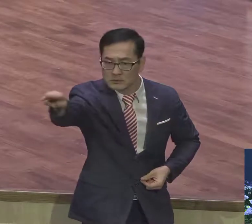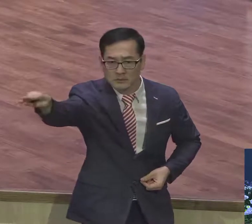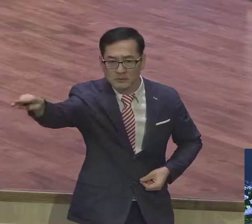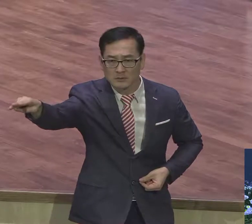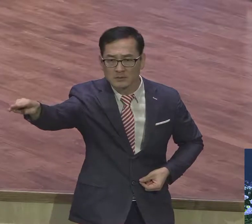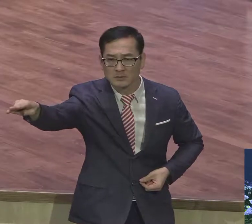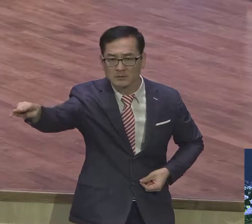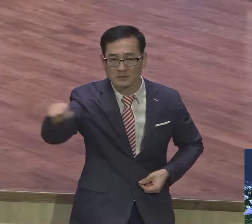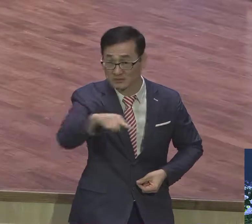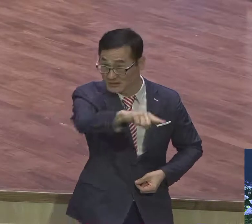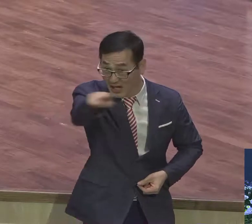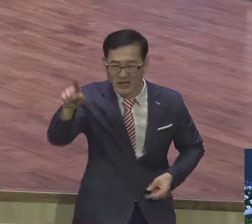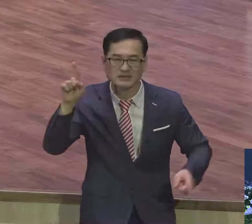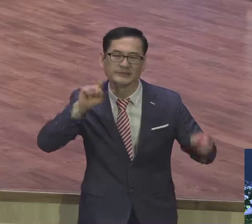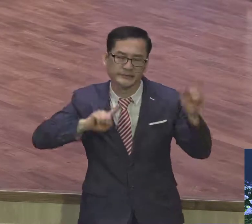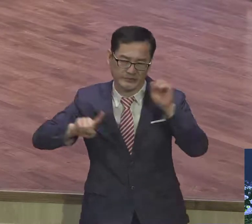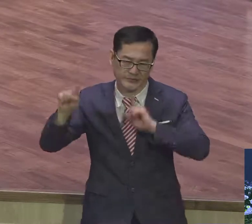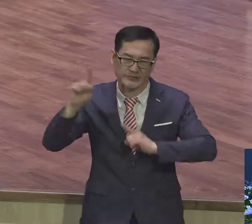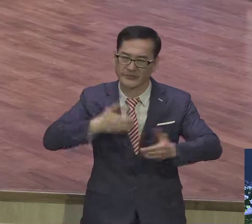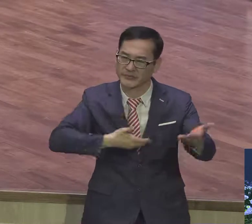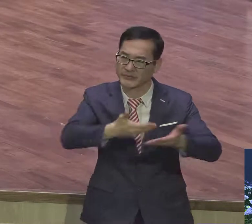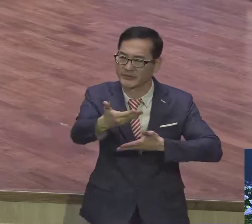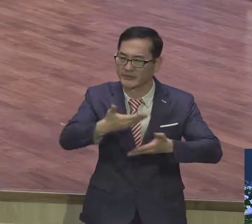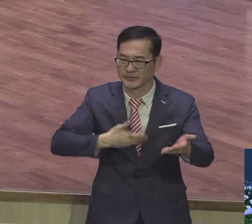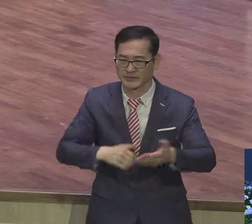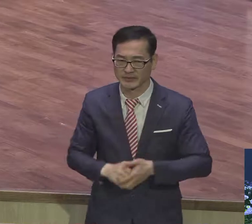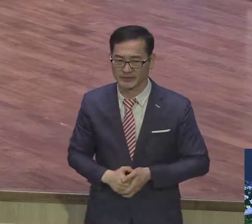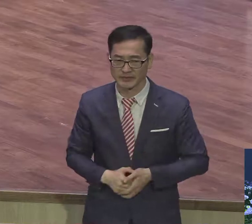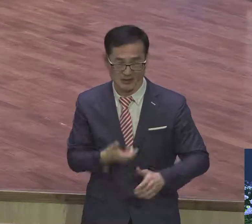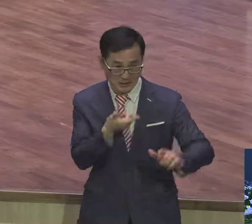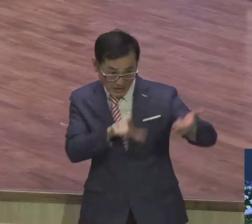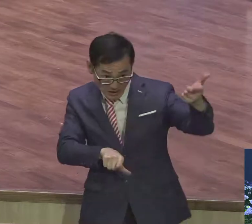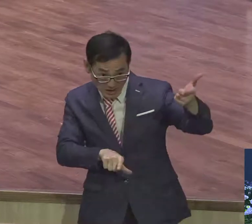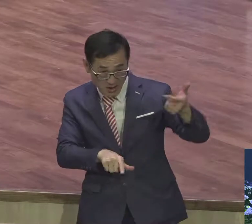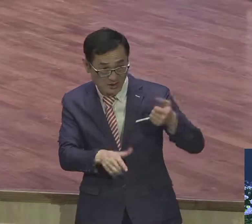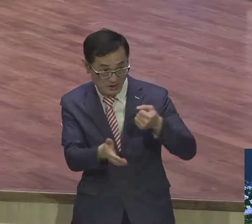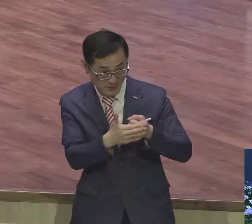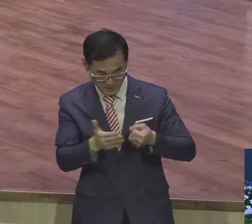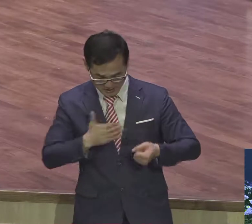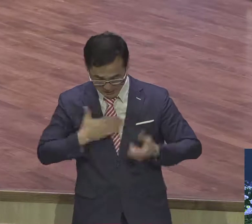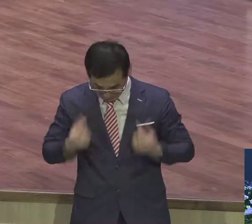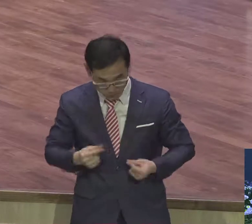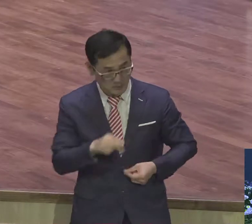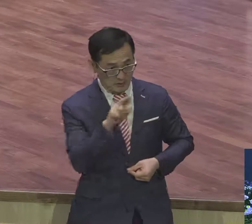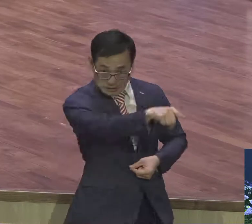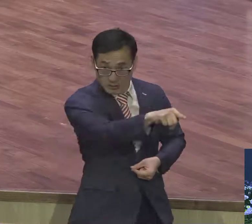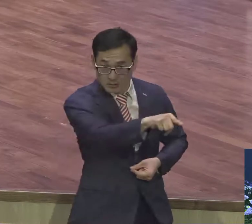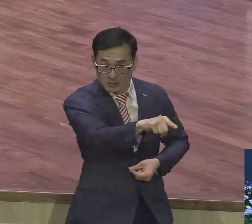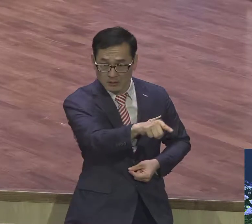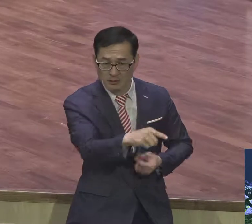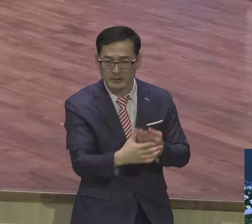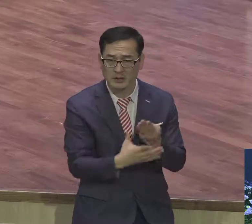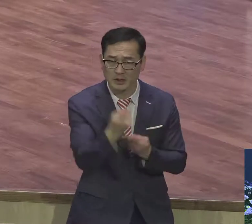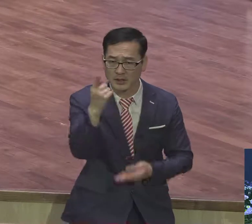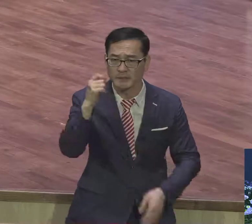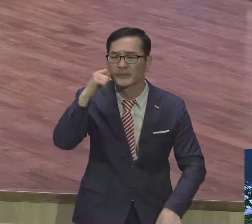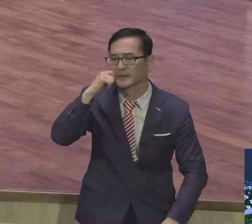다른 것을 자꾸 틀린다고 내하고 안 맞다고 틀린다고 주장하면 원인서가 깨지죠